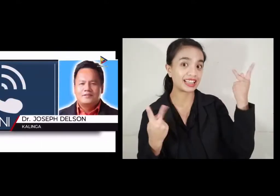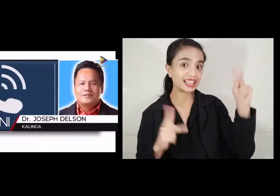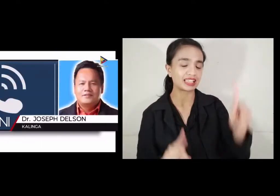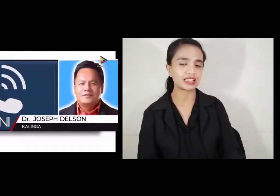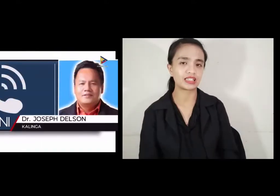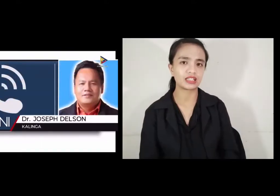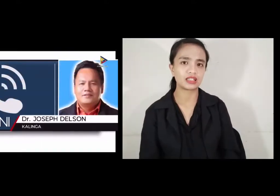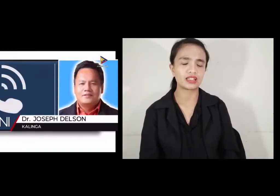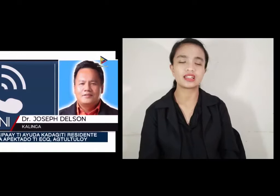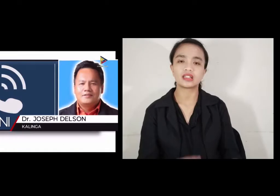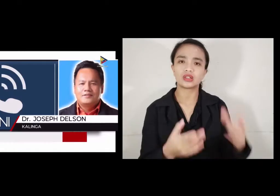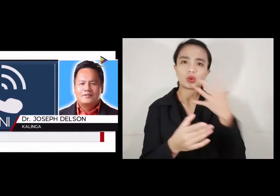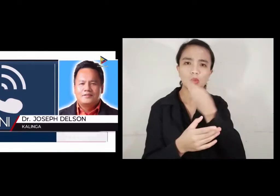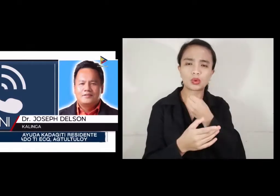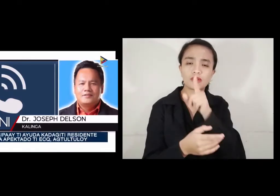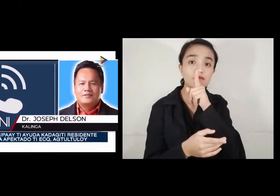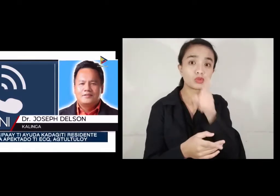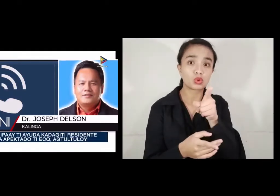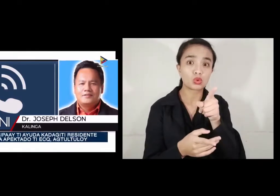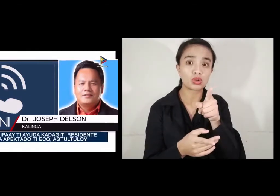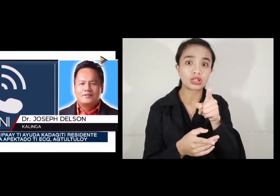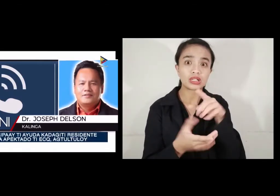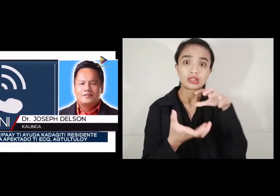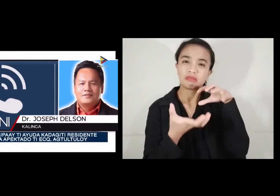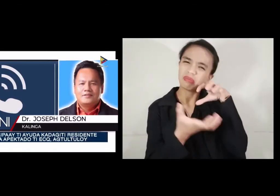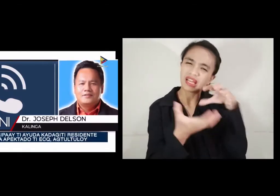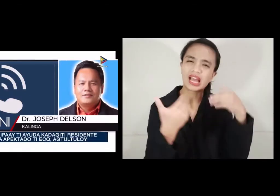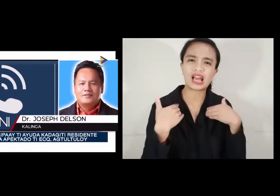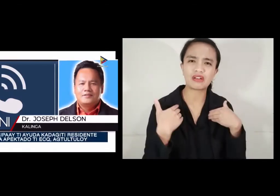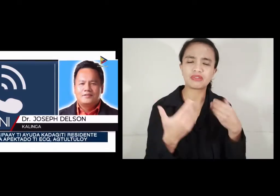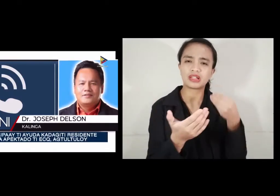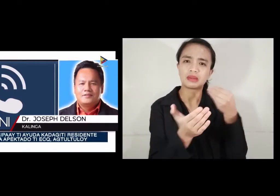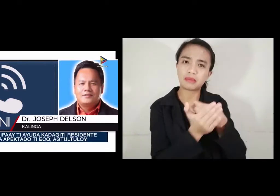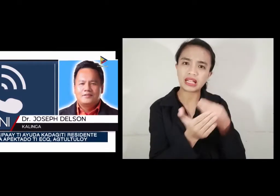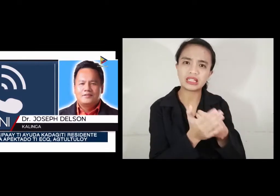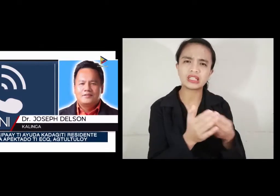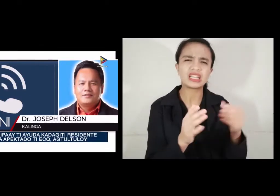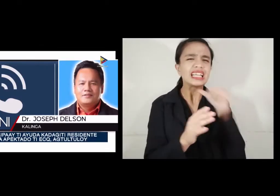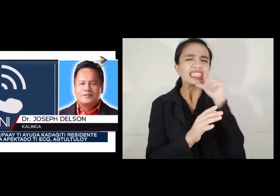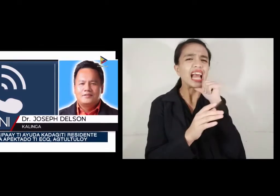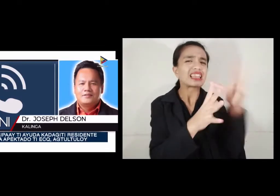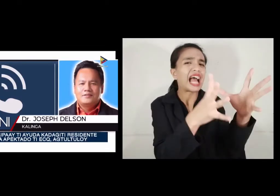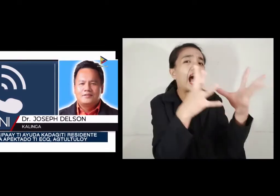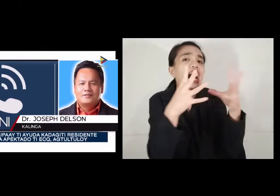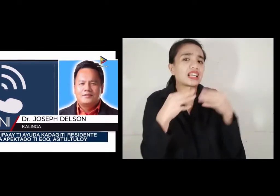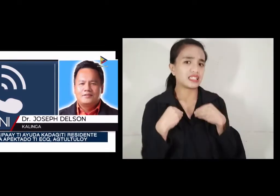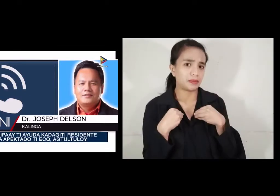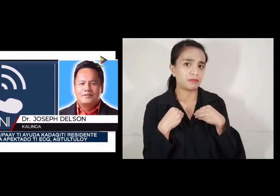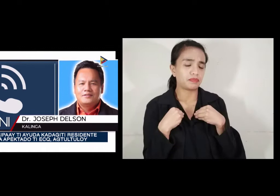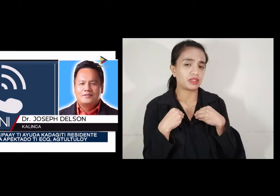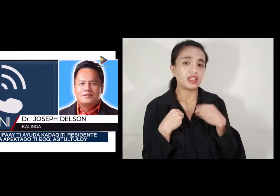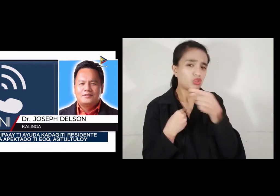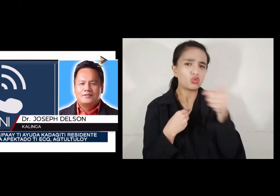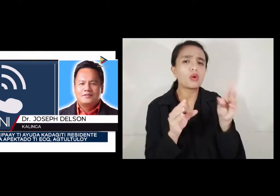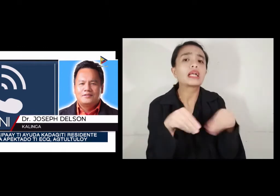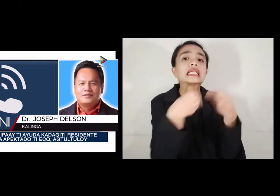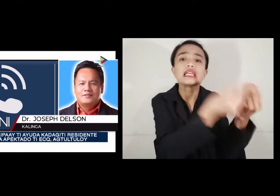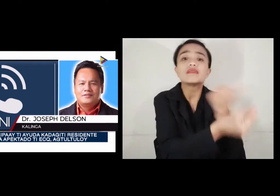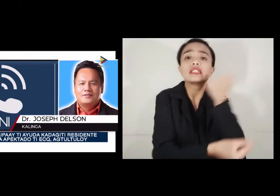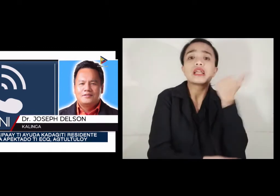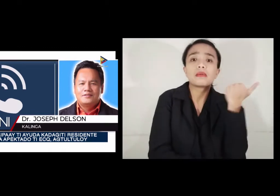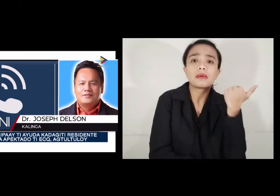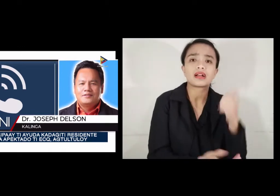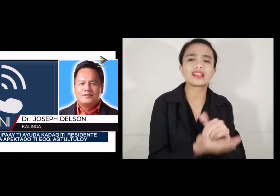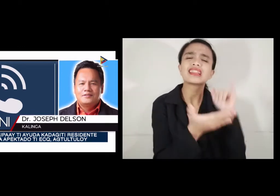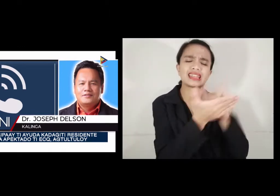ang mga middle class, yung meron talaga naman, hindi naman nila ina-accept yan. Sabi nila, pwede pakibigay nyo na lang doon